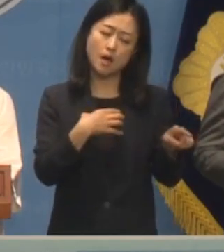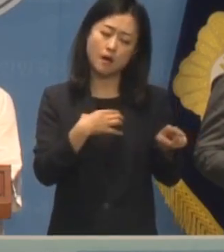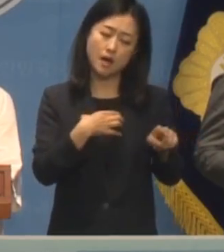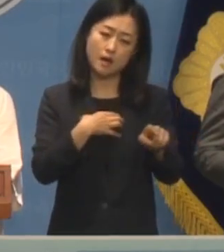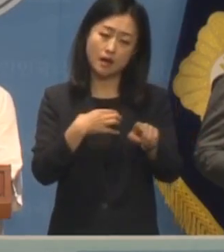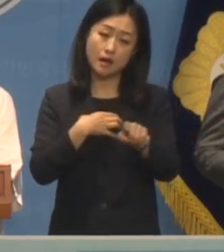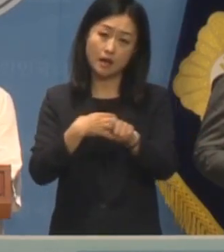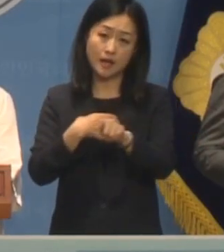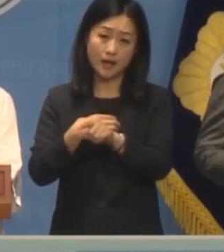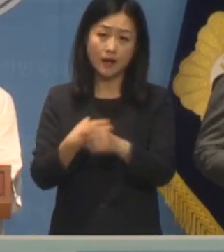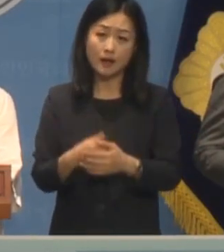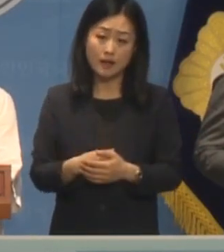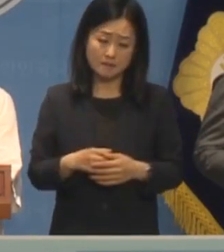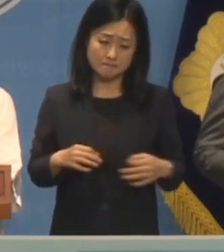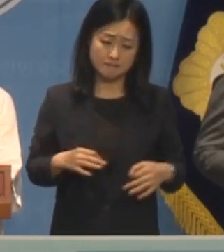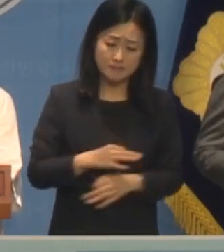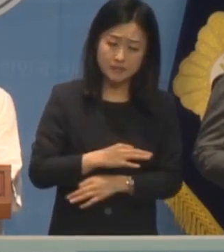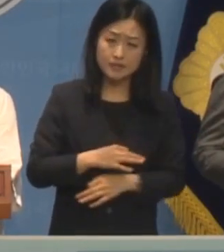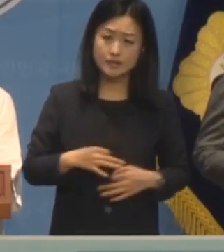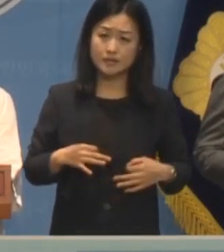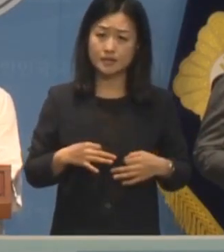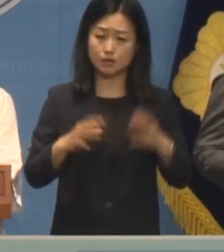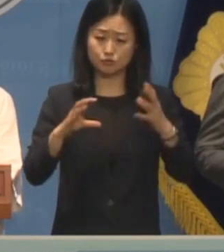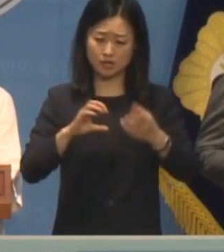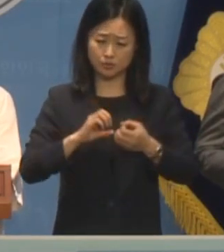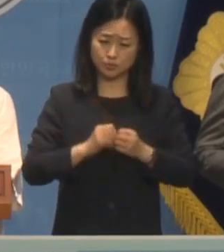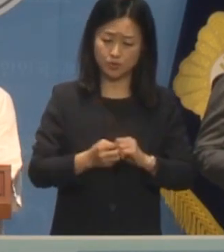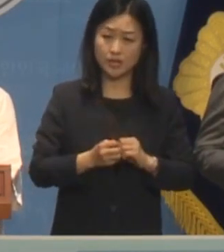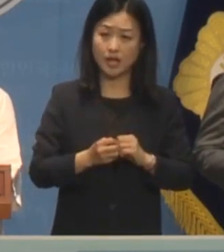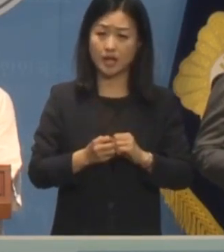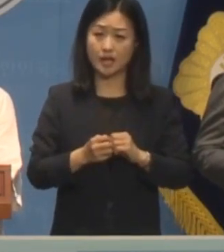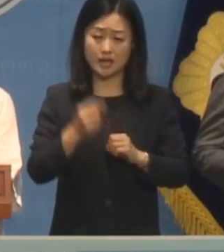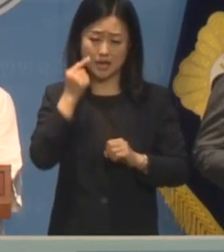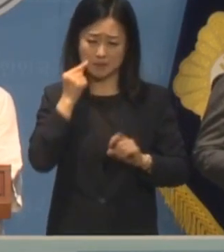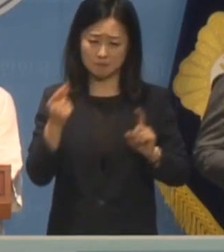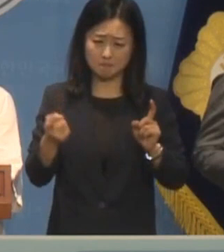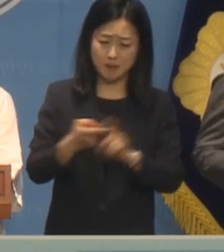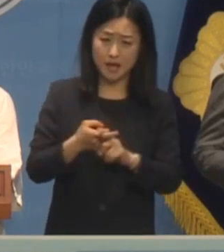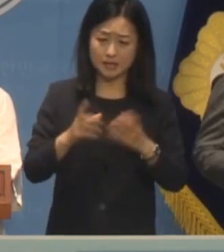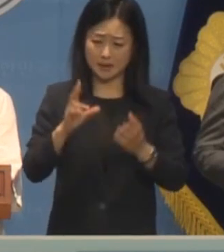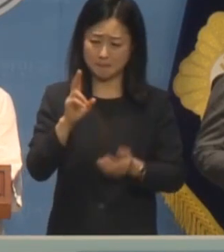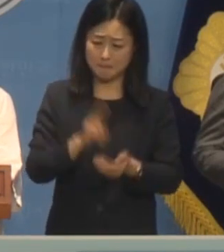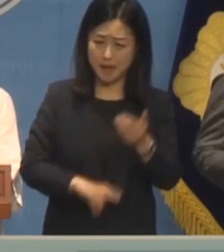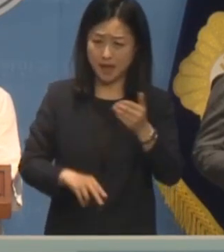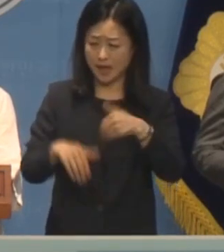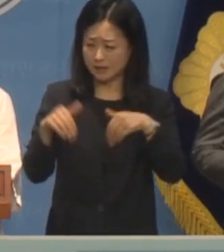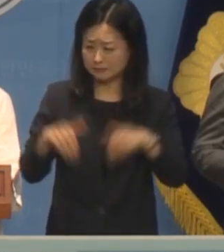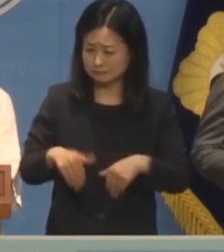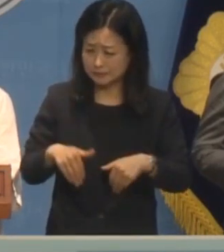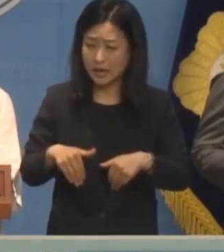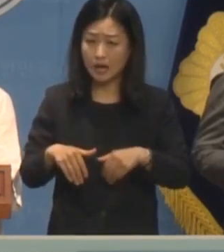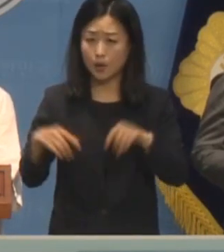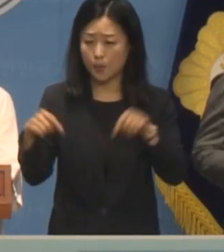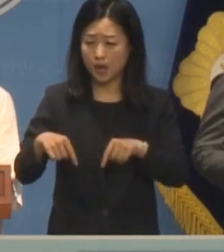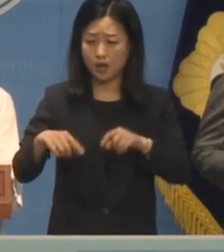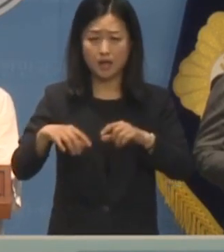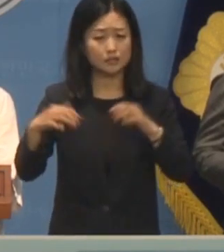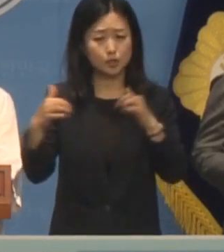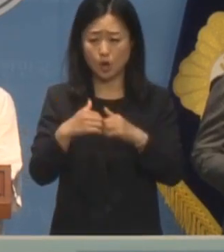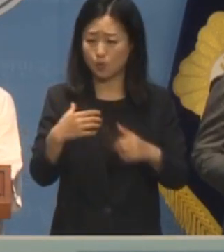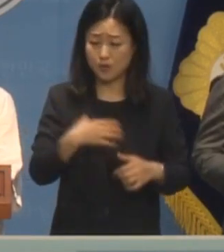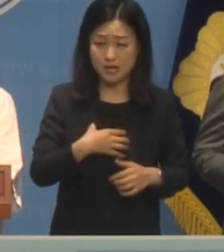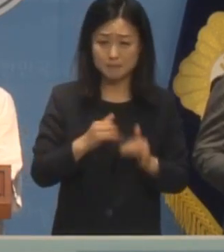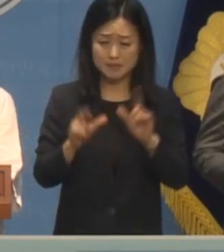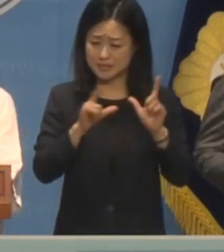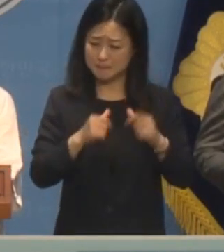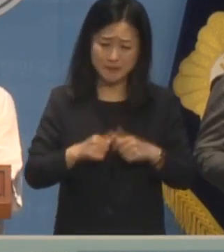상황입니다. 부정부패와 국정농단, 친일 매국, 굴종 외교, 전쟁 위기,